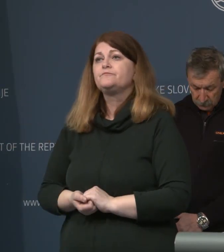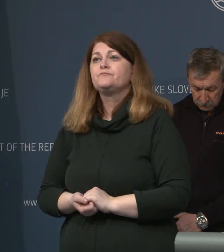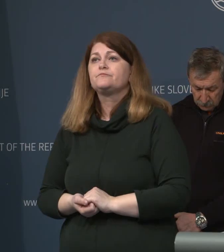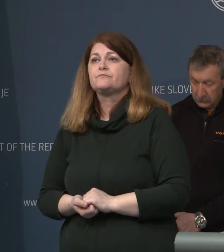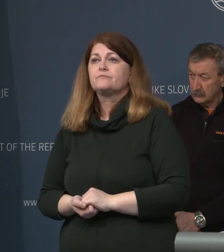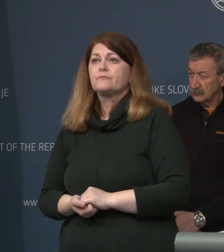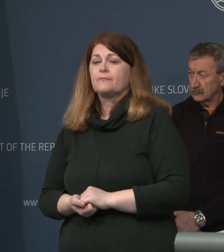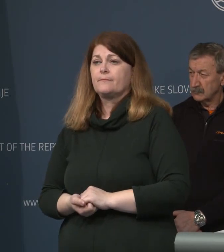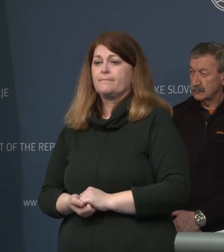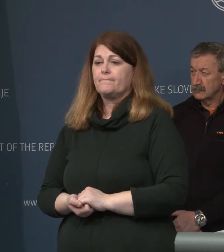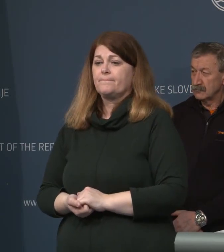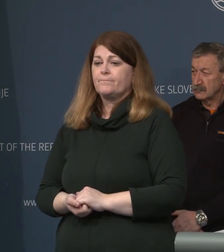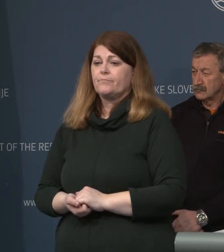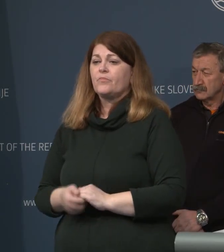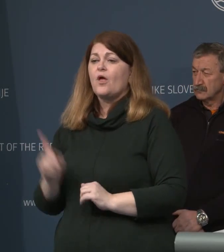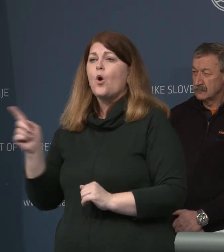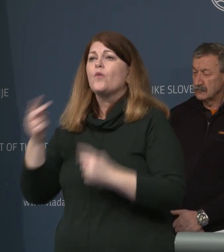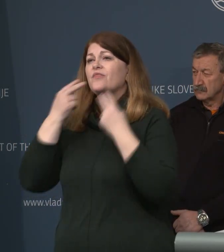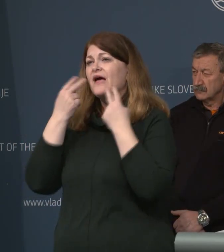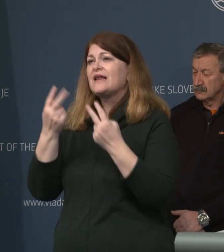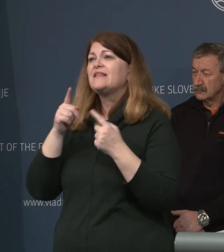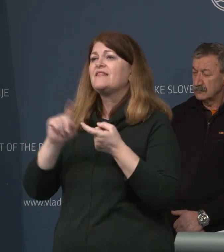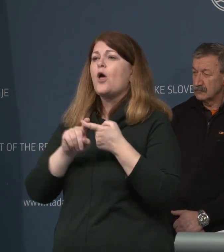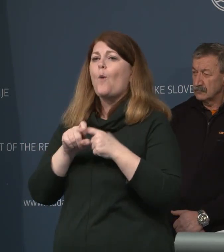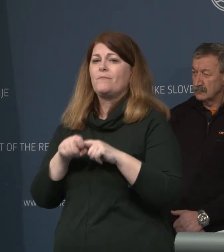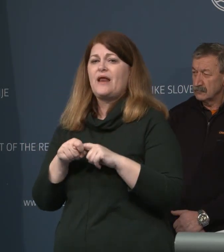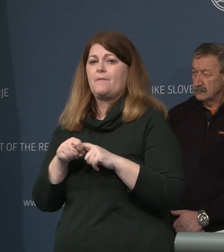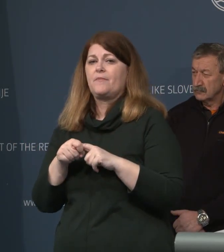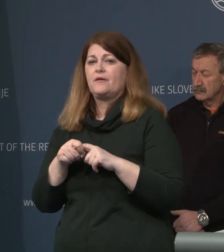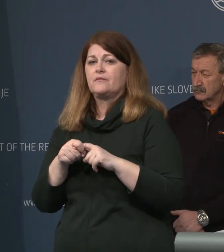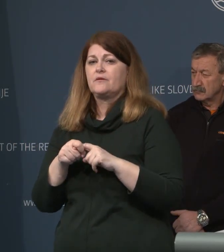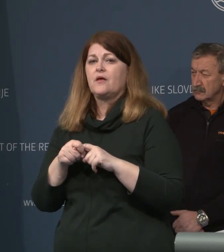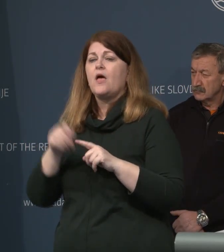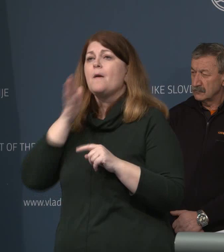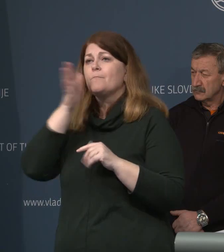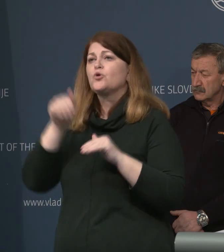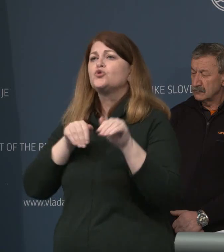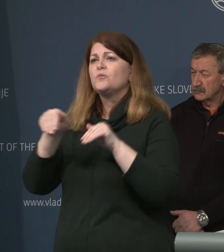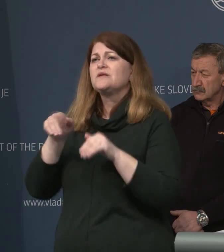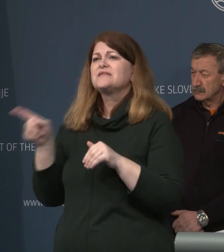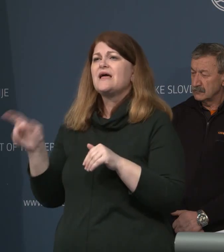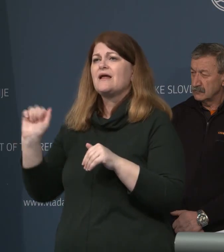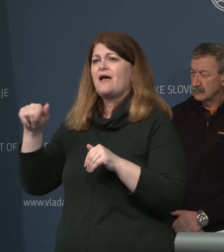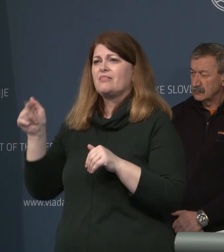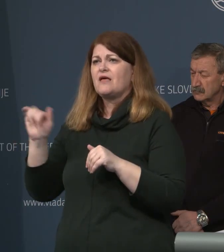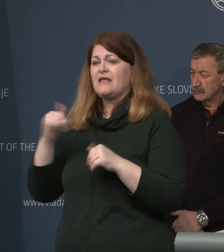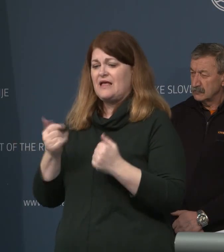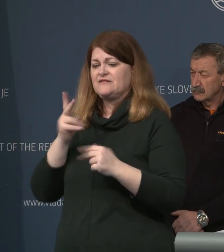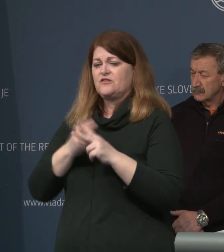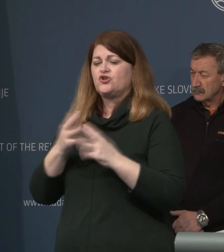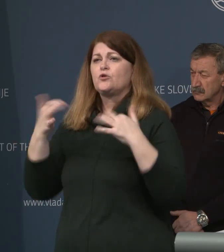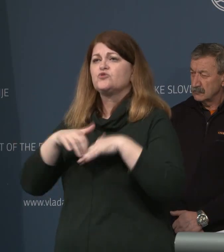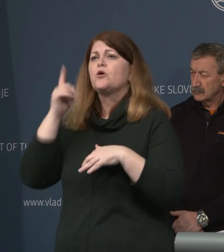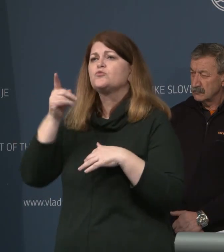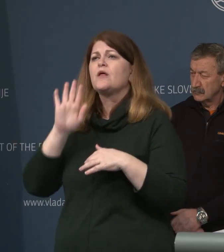Klemen Košak, Dnevnik, jaz bi mogoče gledati opreme. Bodoči minister Gantar je danes v državnem zboru opozoril